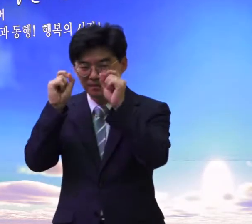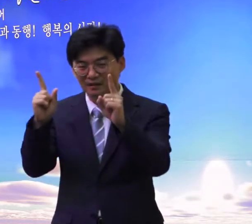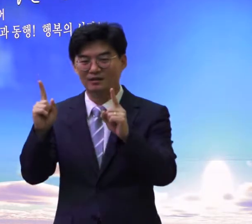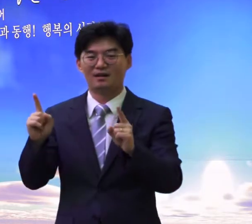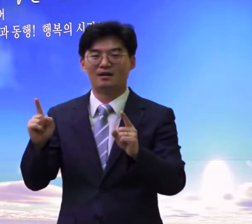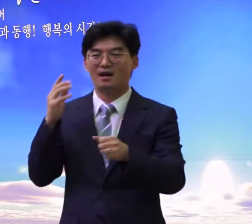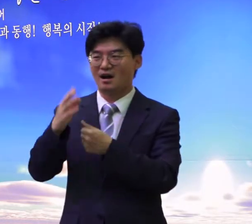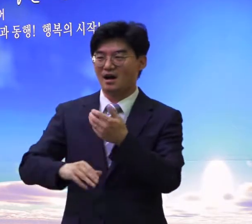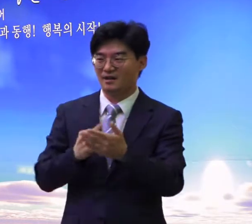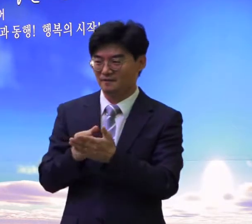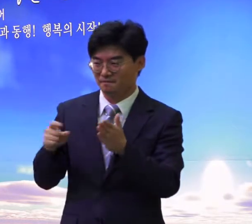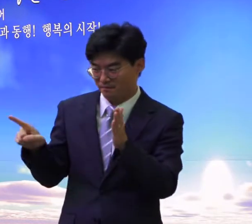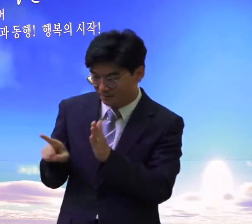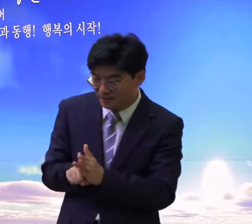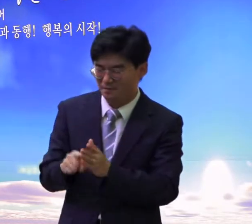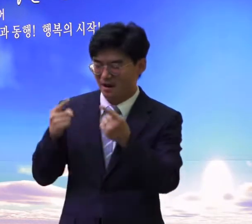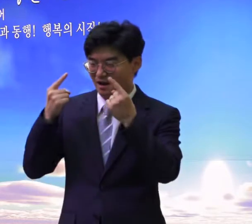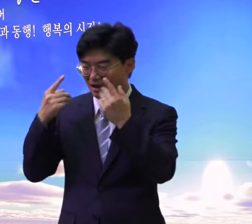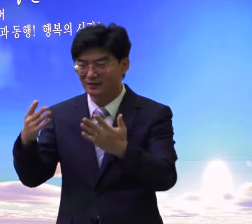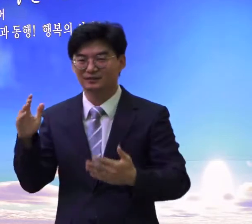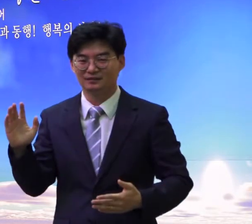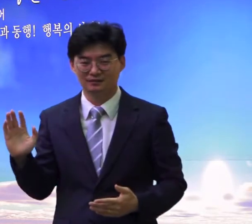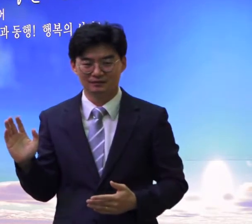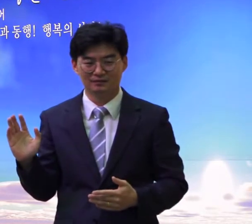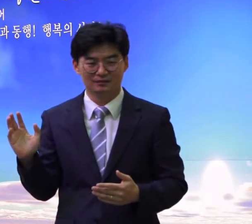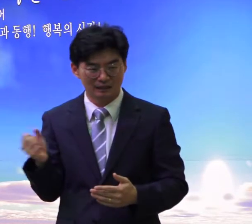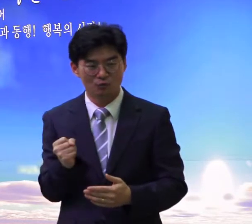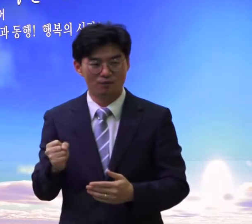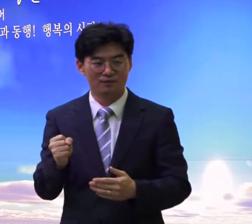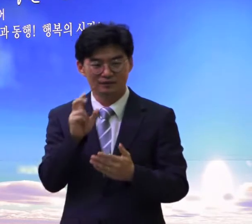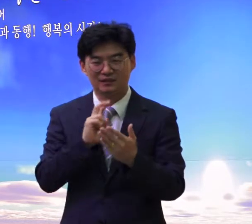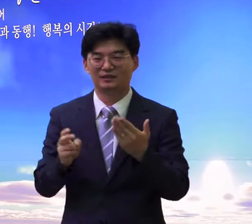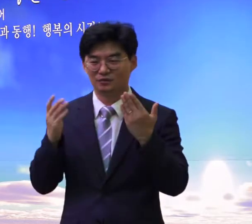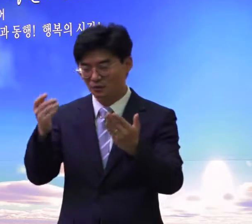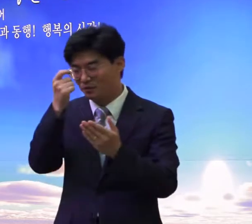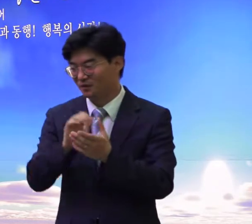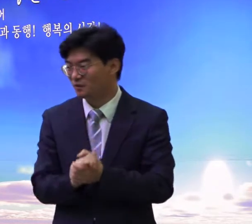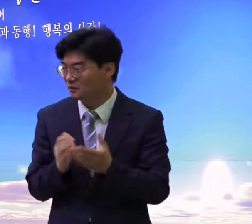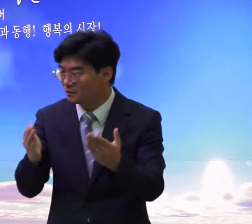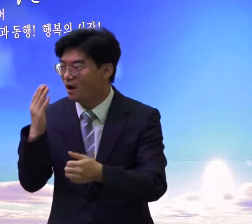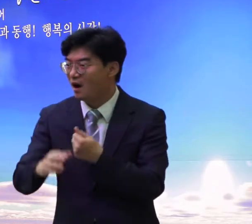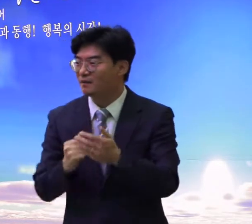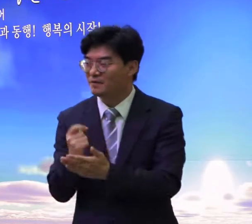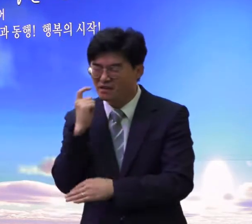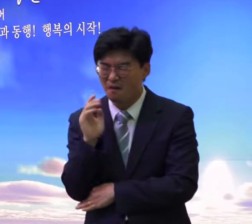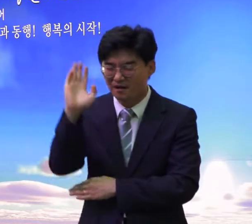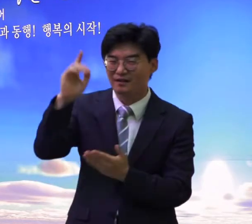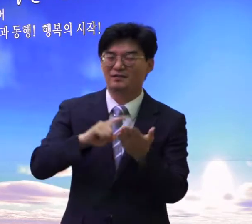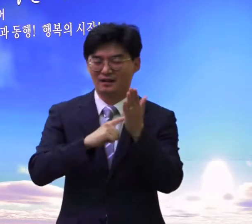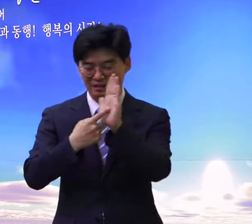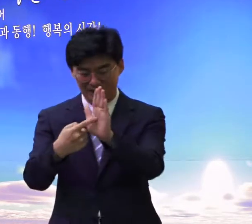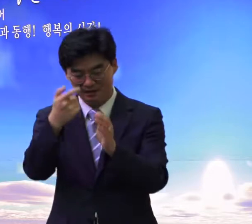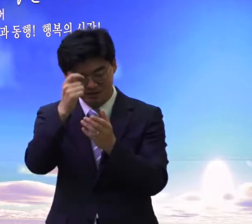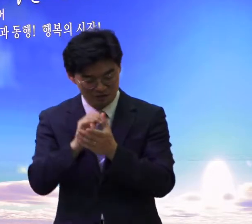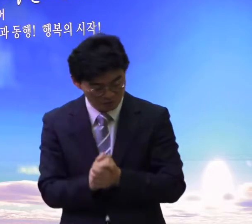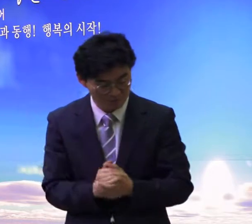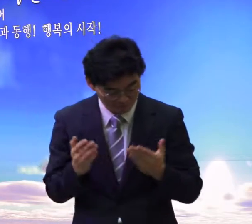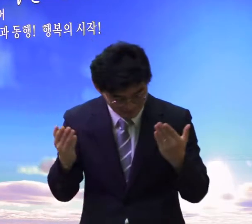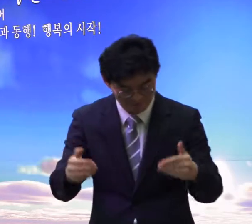드리고 확정하고 하나님을 찬양하며 하나님께 기도하며 하나님의 영광을 구하시기 바랍니다.